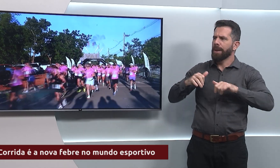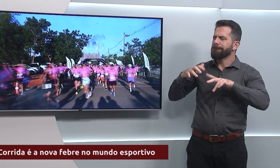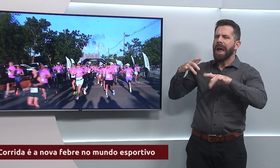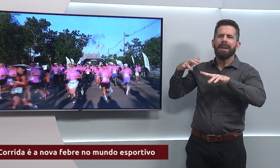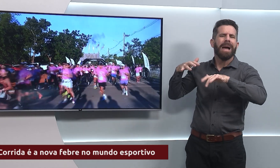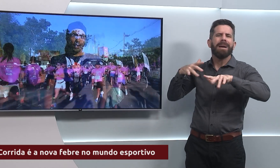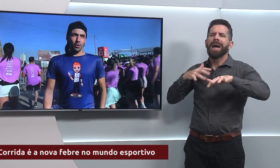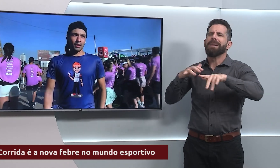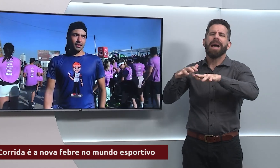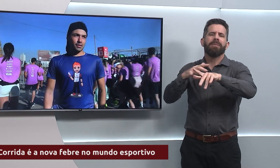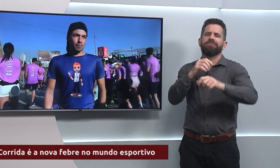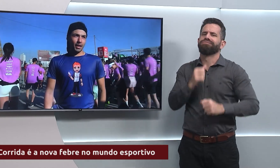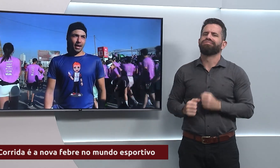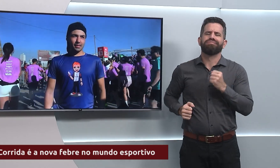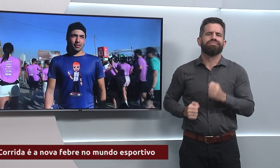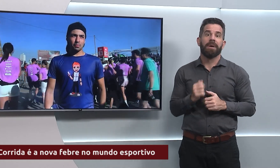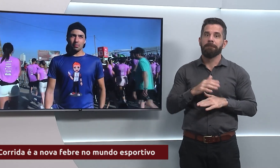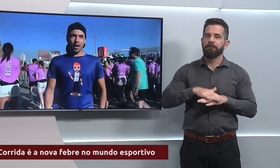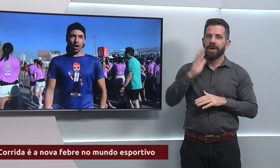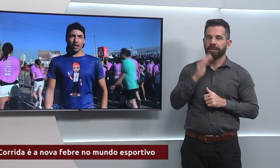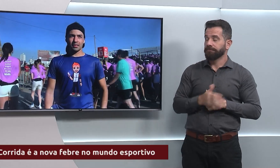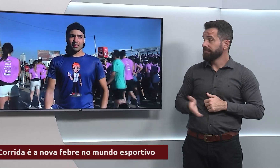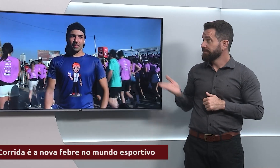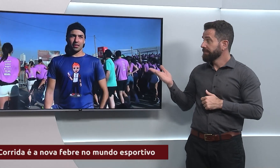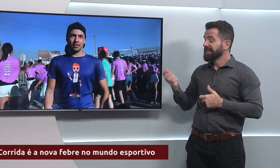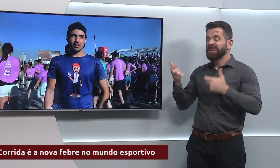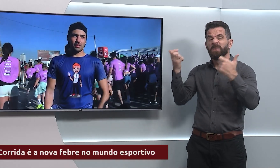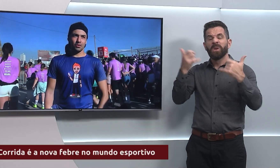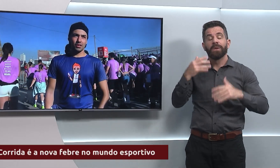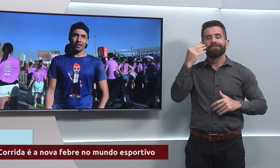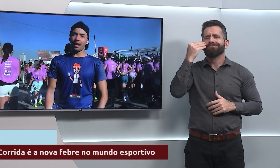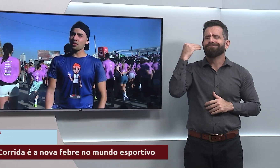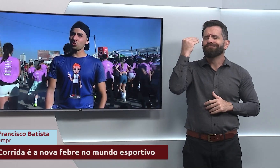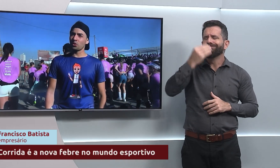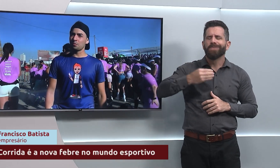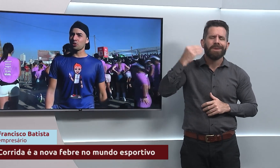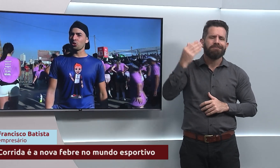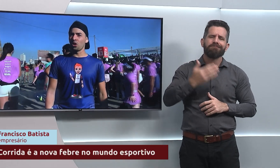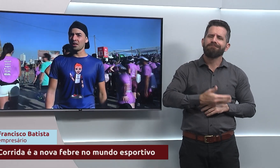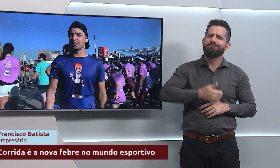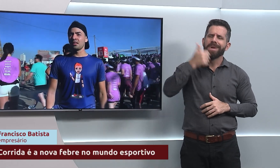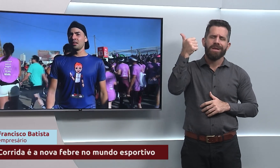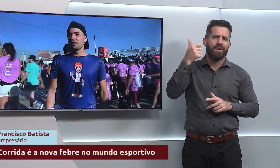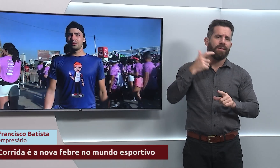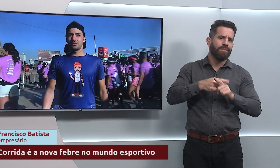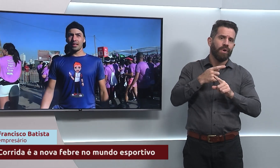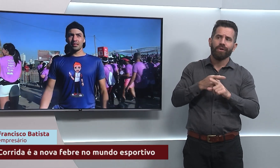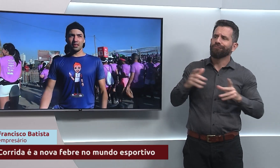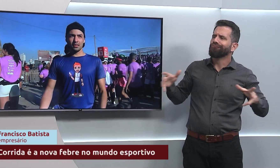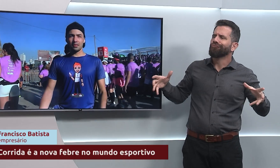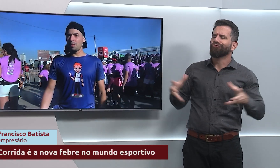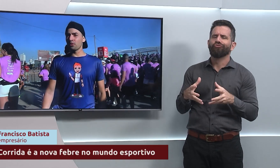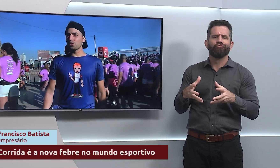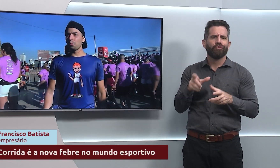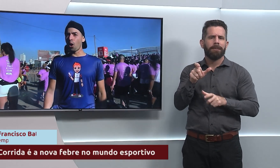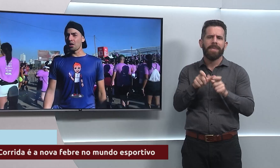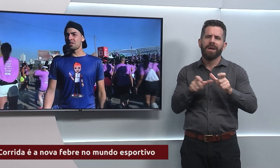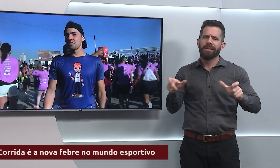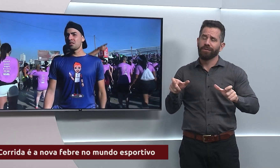hoje. É uma das experiências melhores que existem, assim, você tá junto com as pessoas nesse meio do esporte. Eu